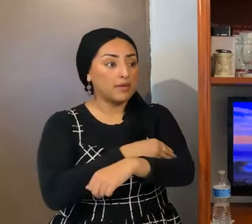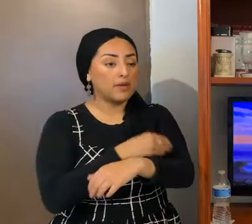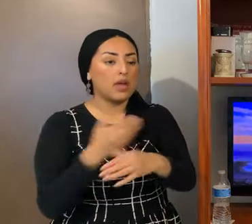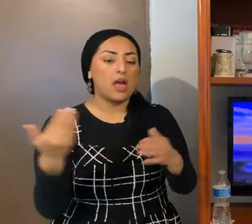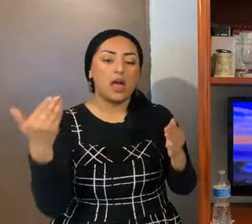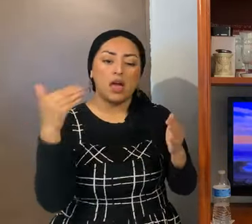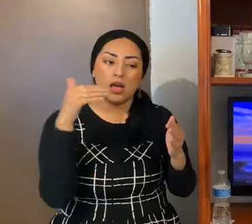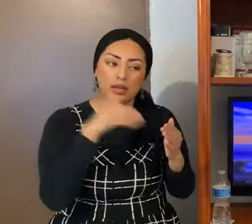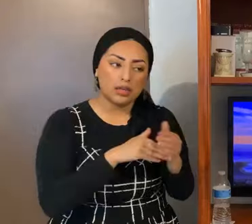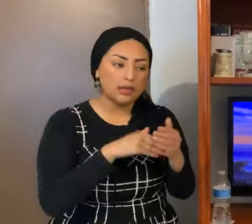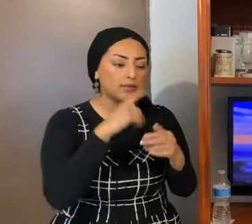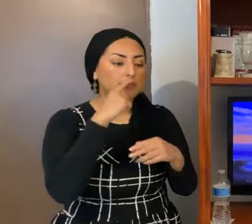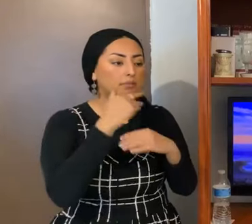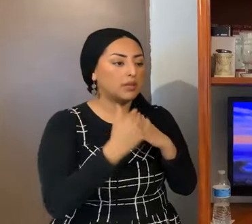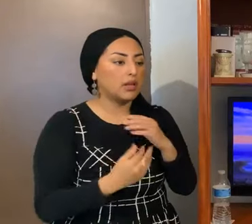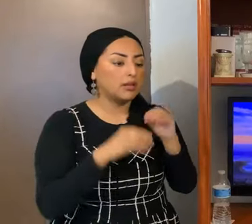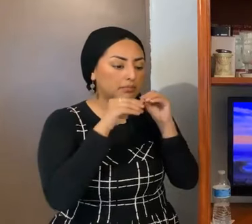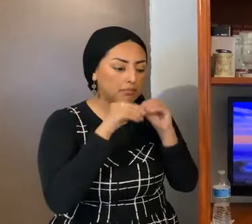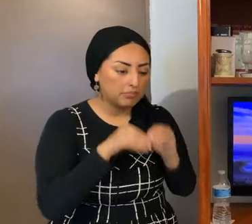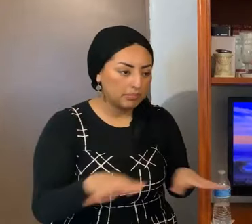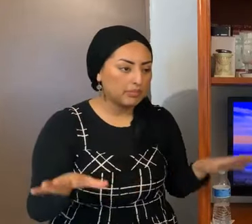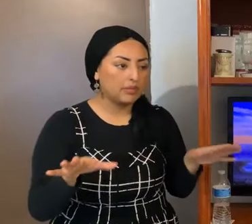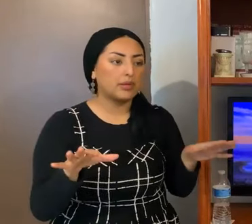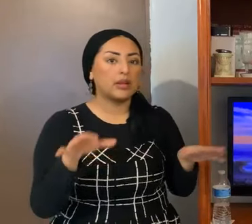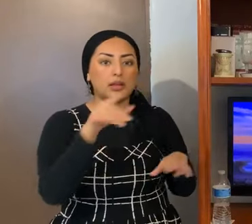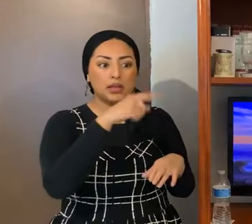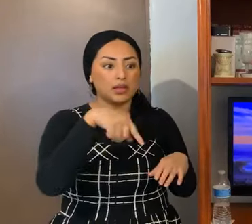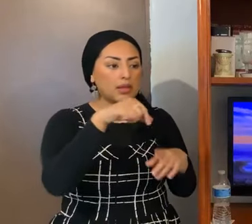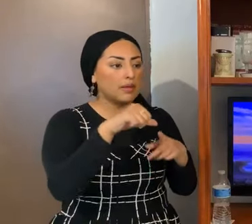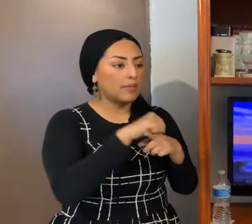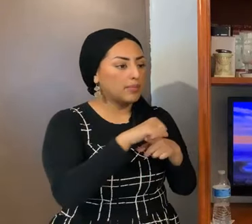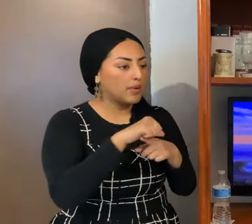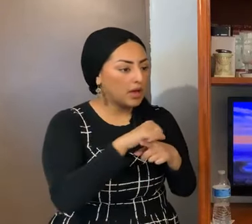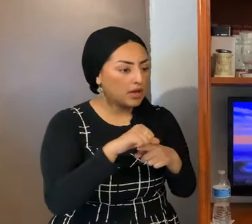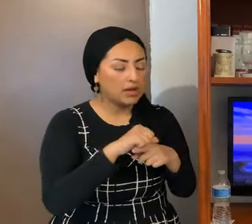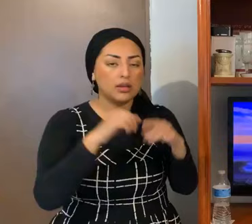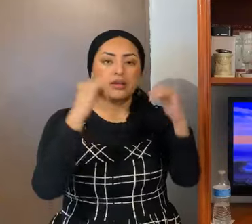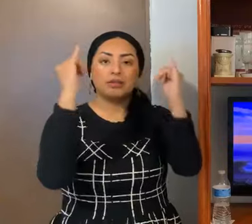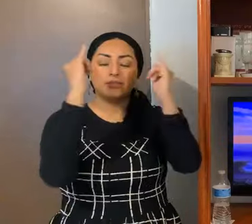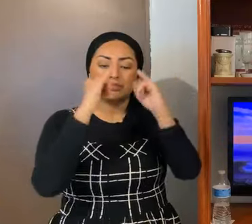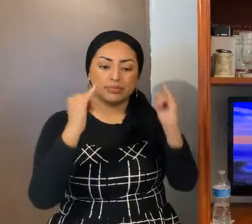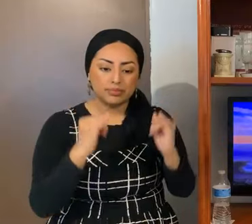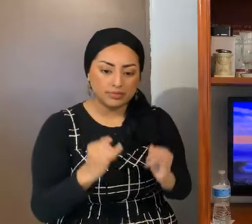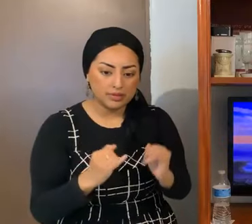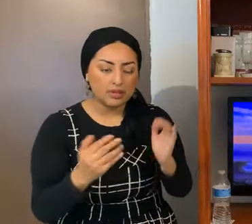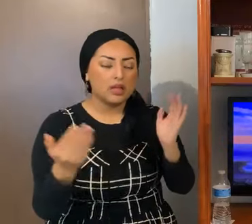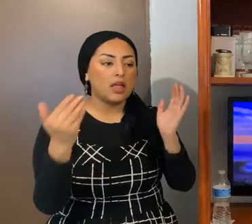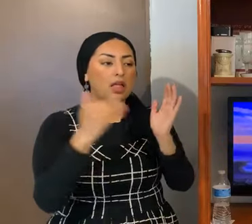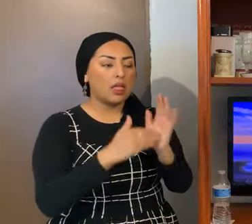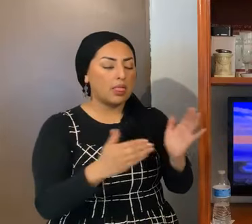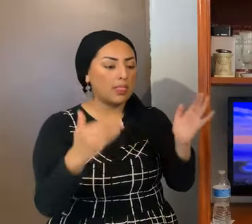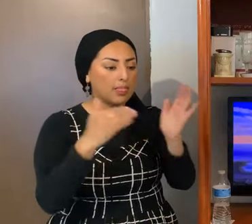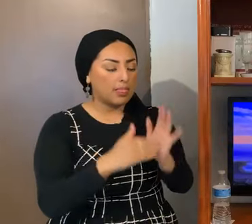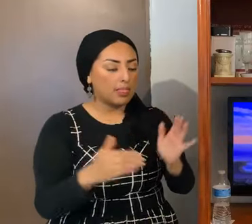sangre, se esforzaban en practicar la idolatría, en oprimir al pueblo, en oprimir al